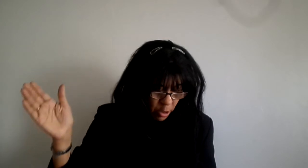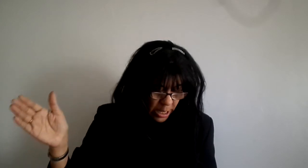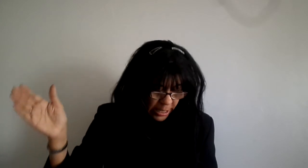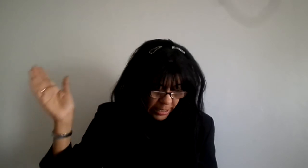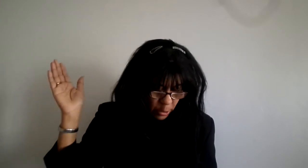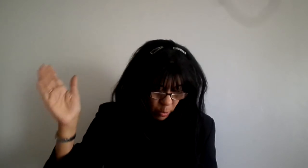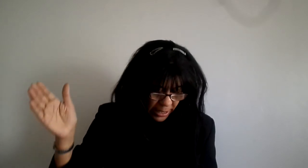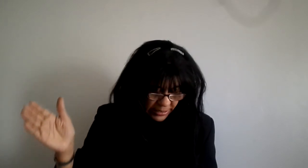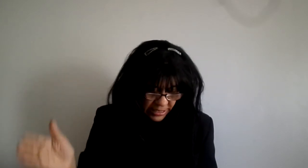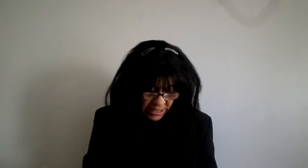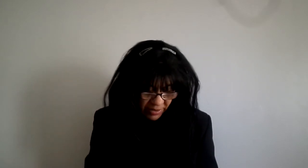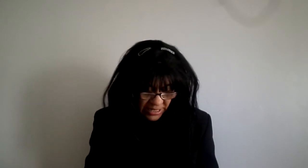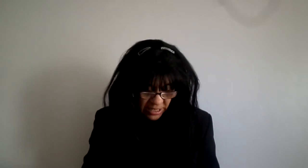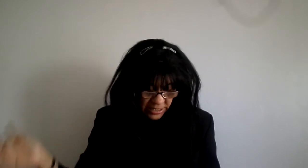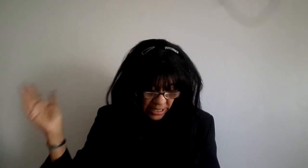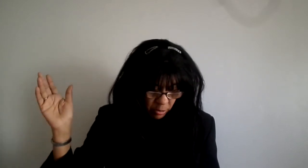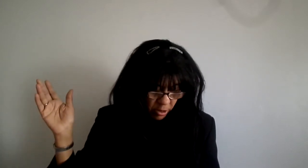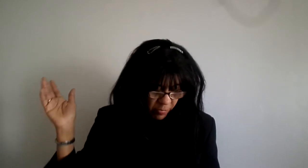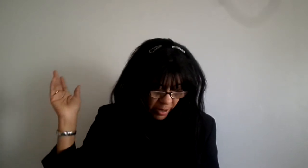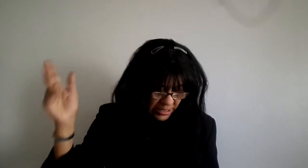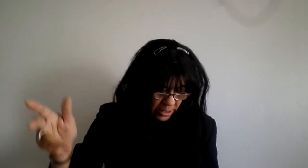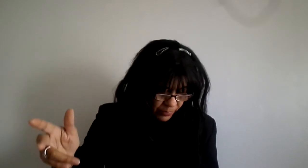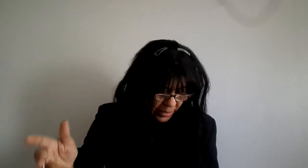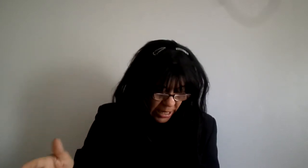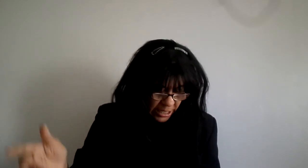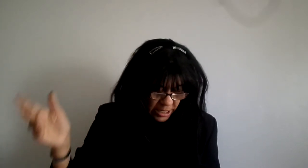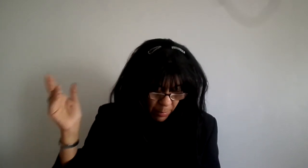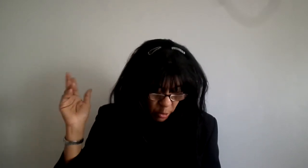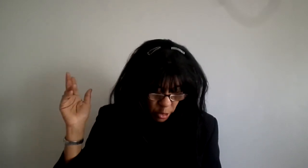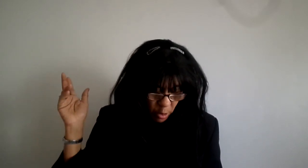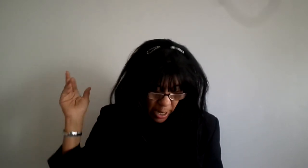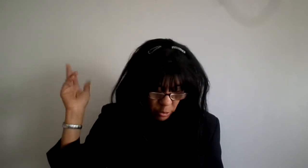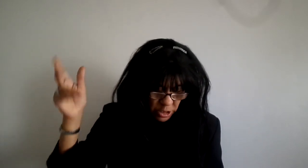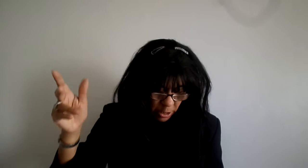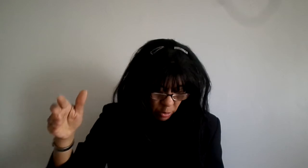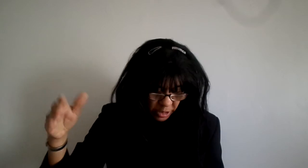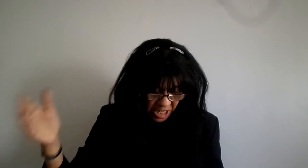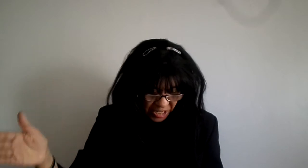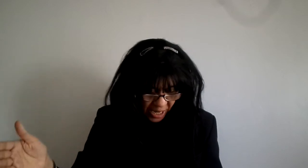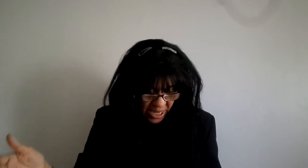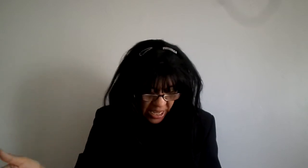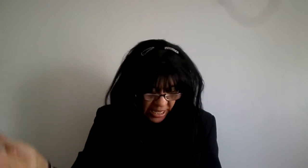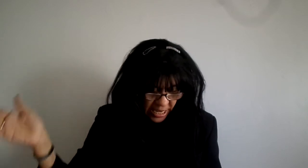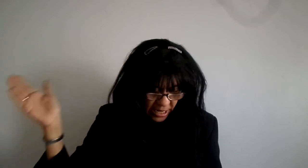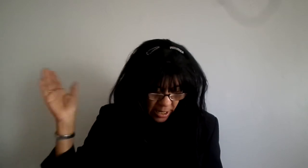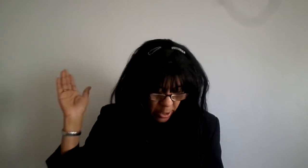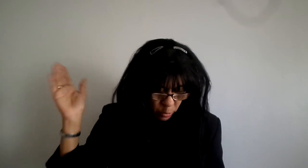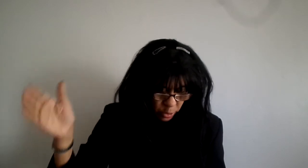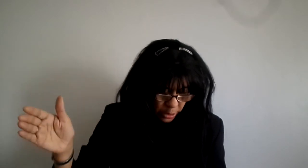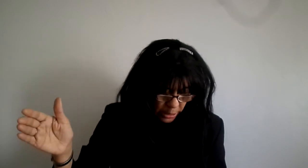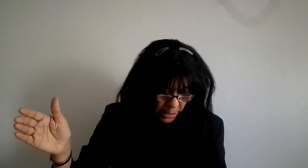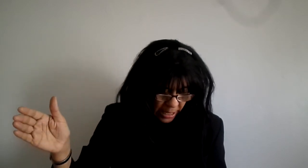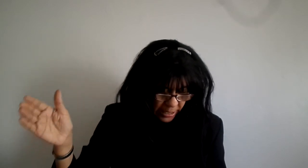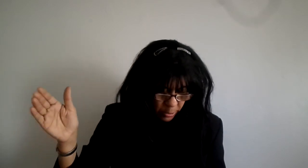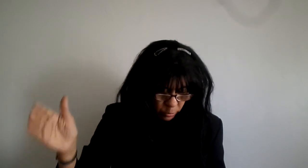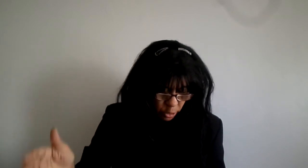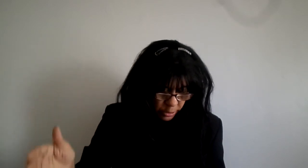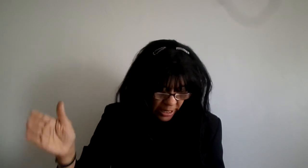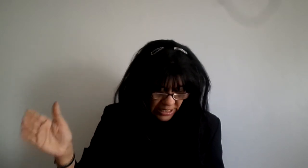y en lugar de ese frase seco y fue así. Y llamó Dios a los secos tierra y a la reunión de las